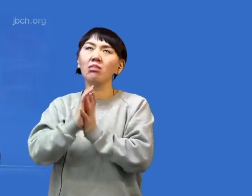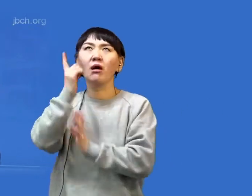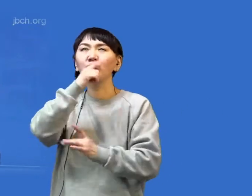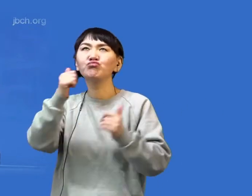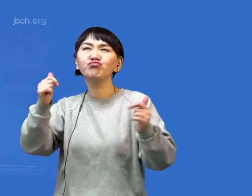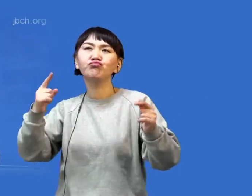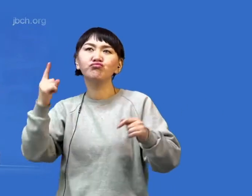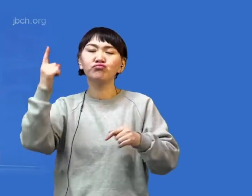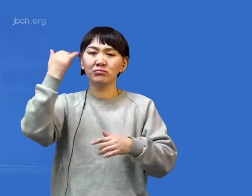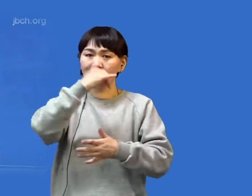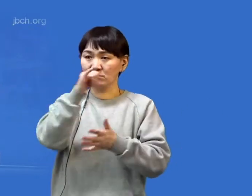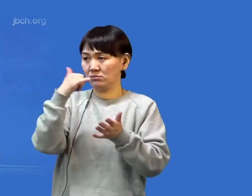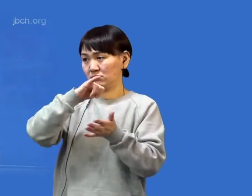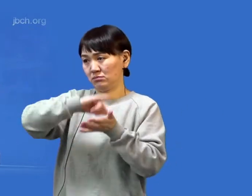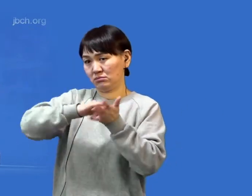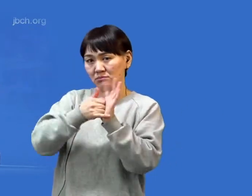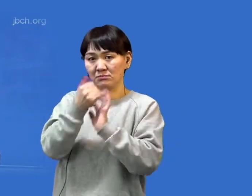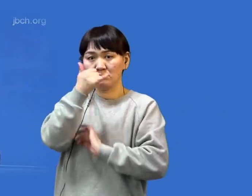дарсанд бүх согтуураа.